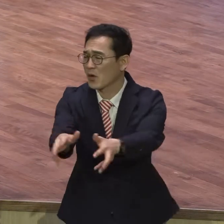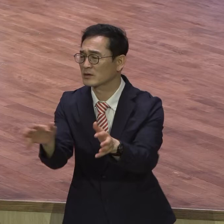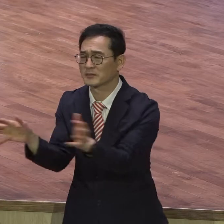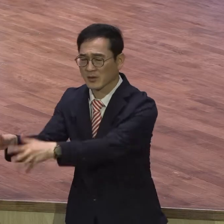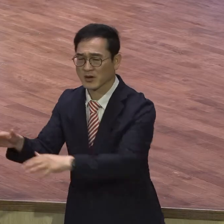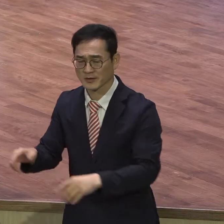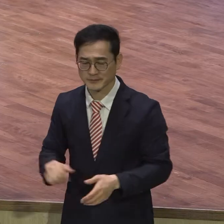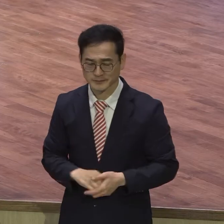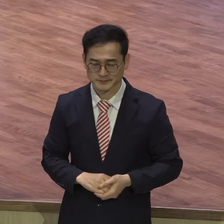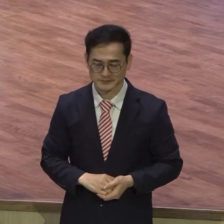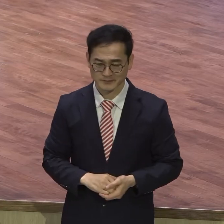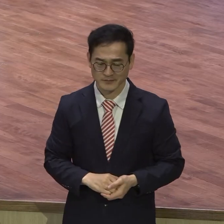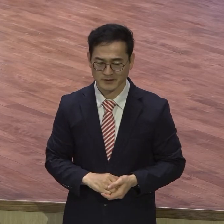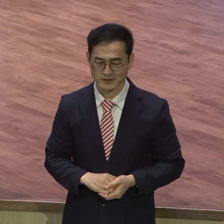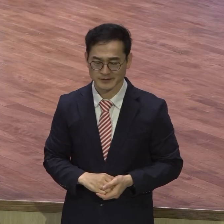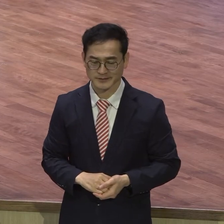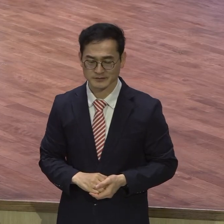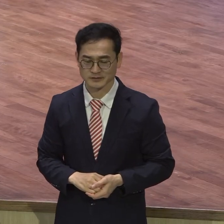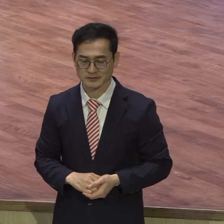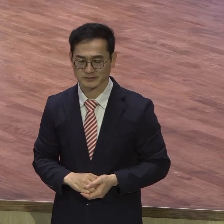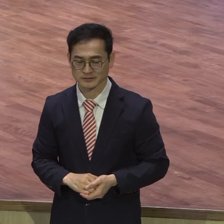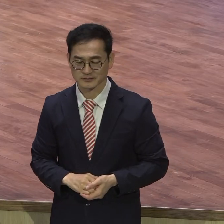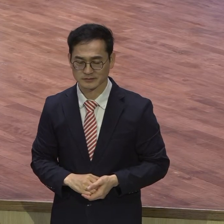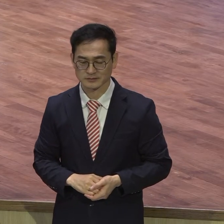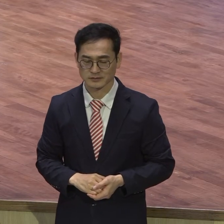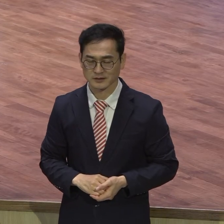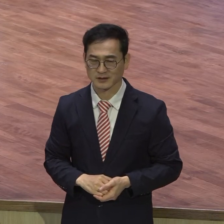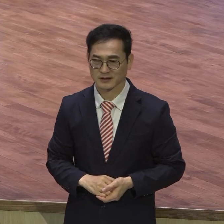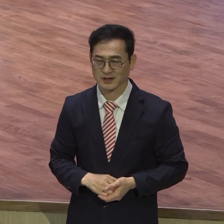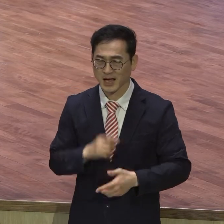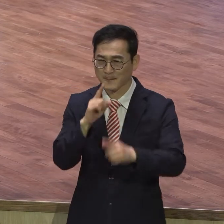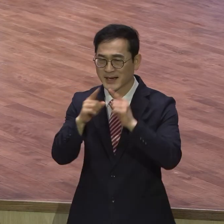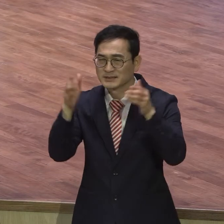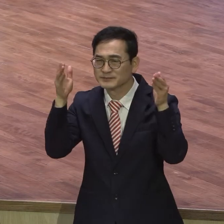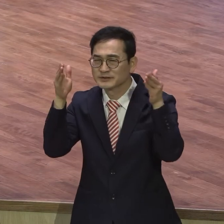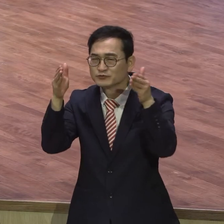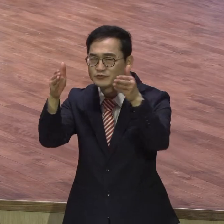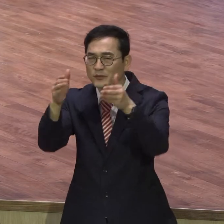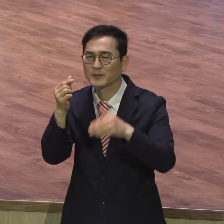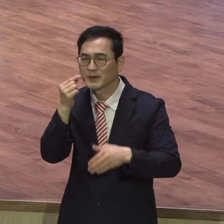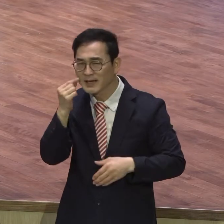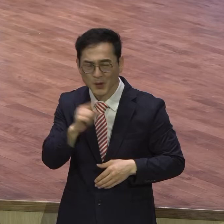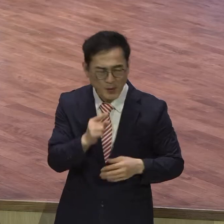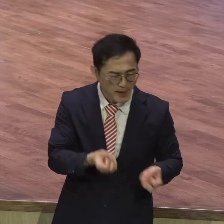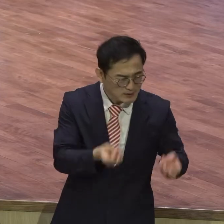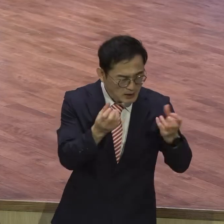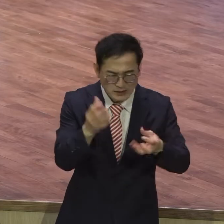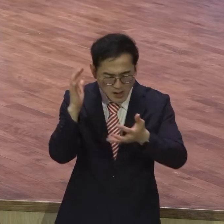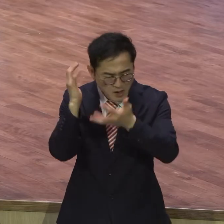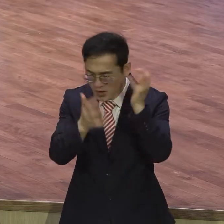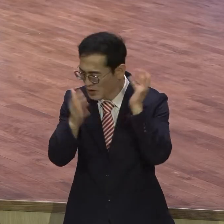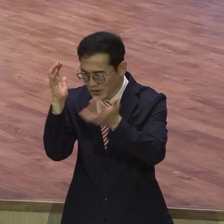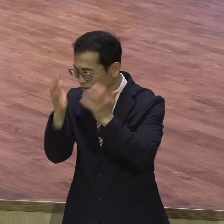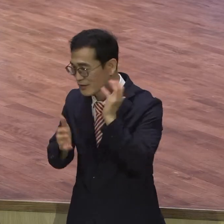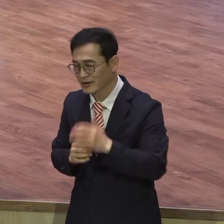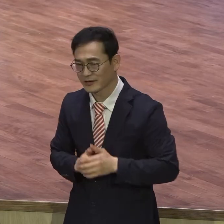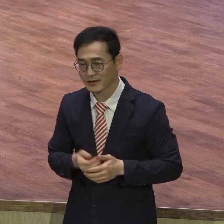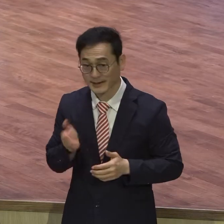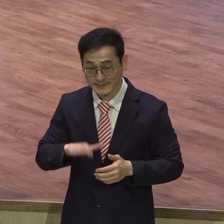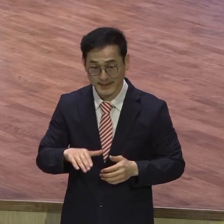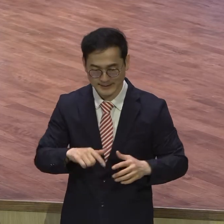흥분되기도 하고 여러 가지 메시지 이외의 모임들이 많고 그런 일들이 복잡한데 이번에는